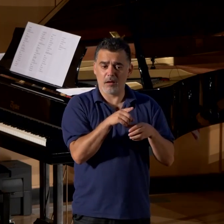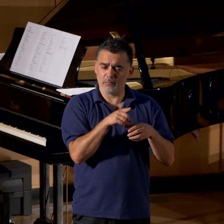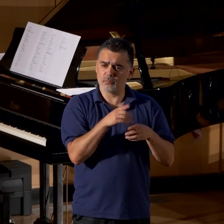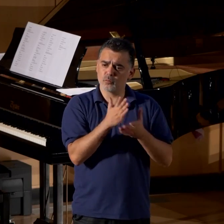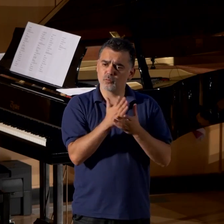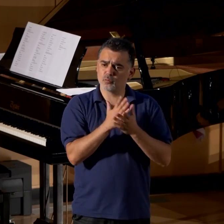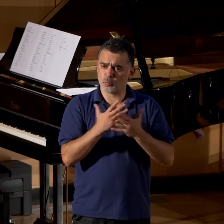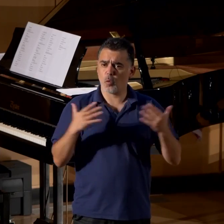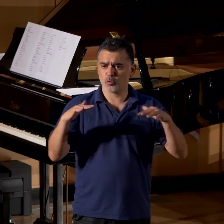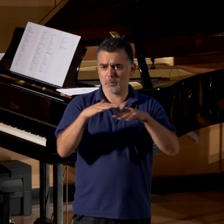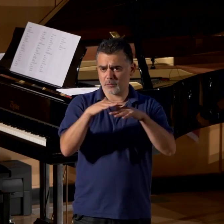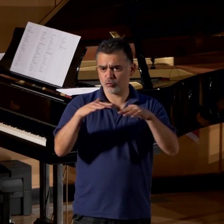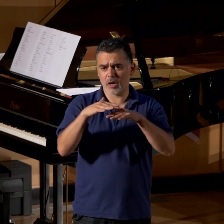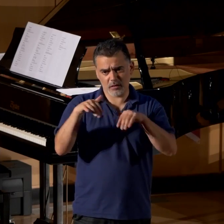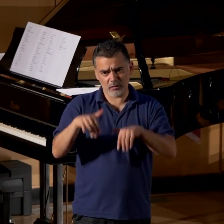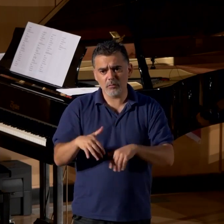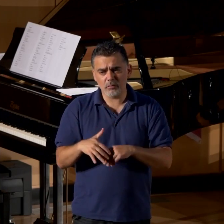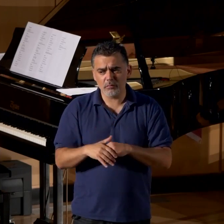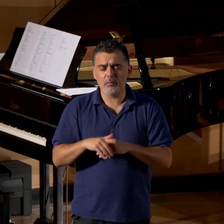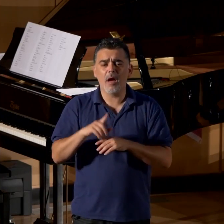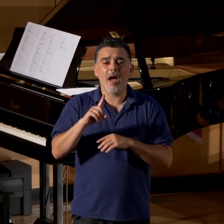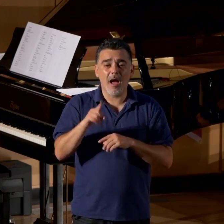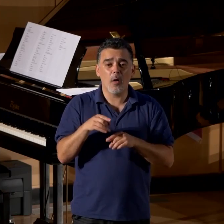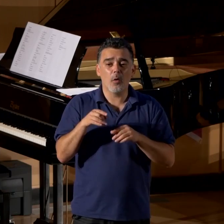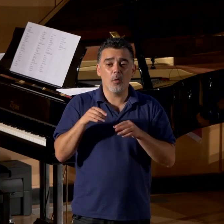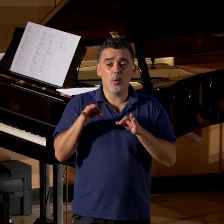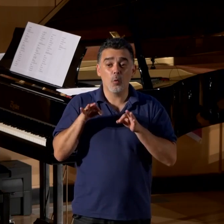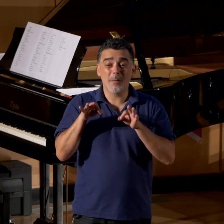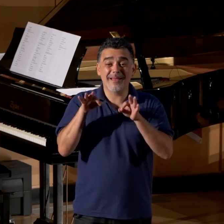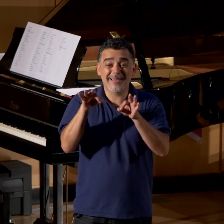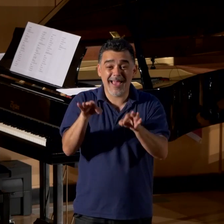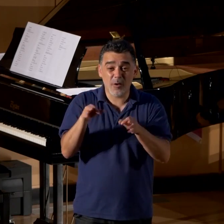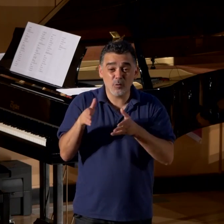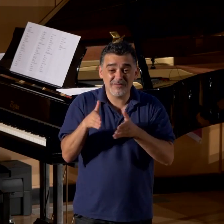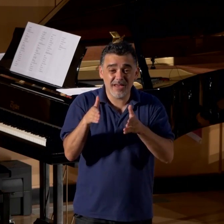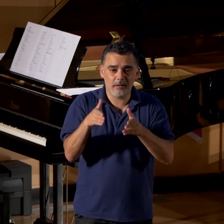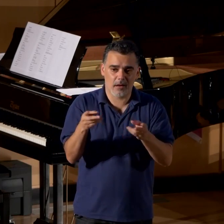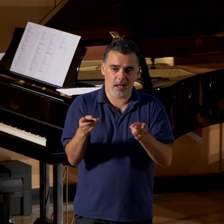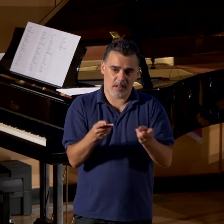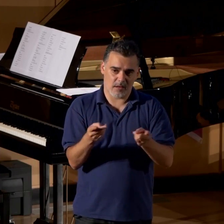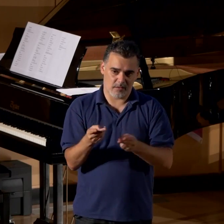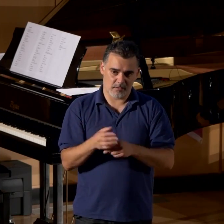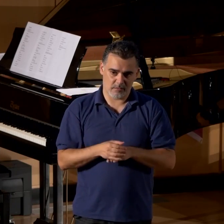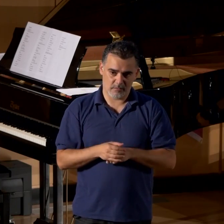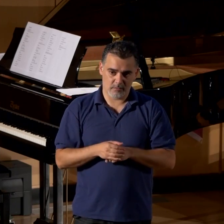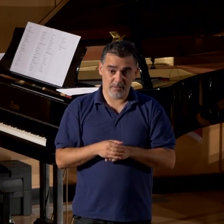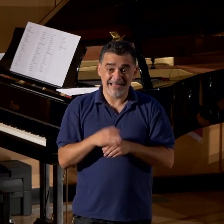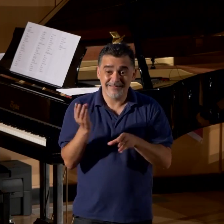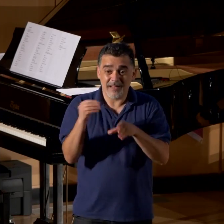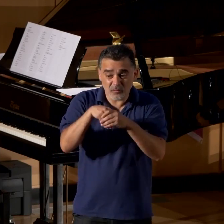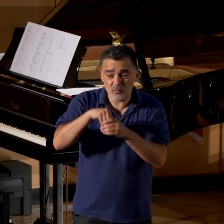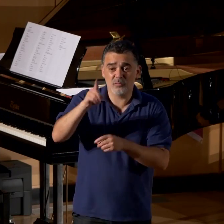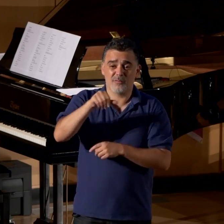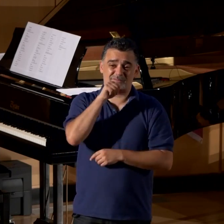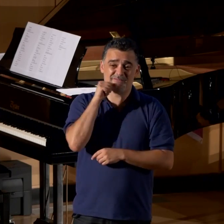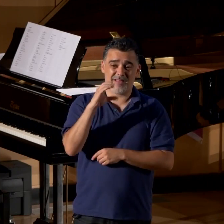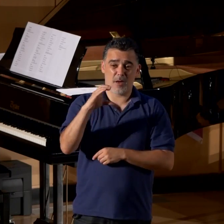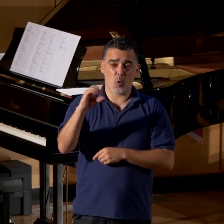Überschneidung und es gibt vor allem sehr ähnliche Übertragungswege. Und da wir auch viele Co-Infektionen genau in diesem Bereich